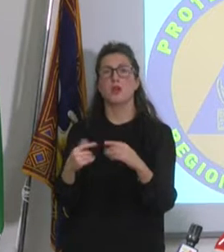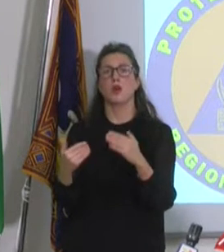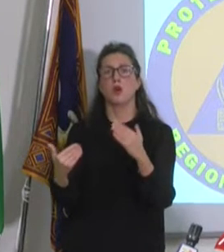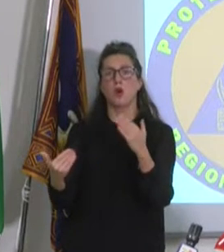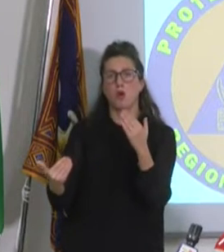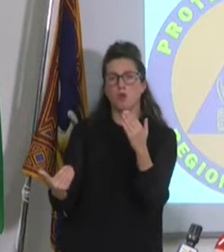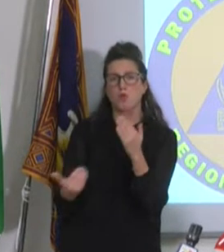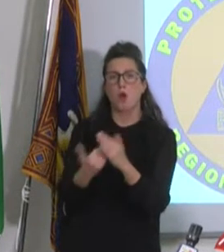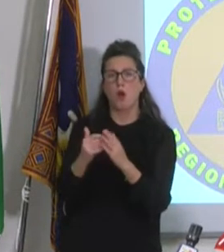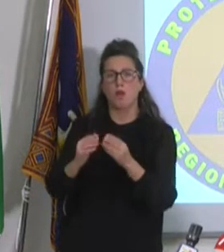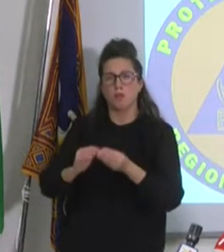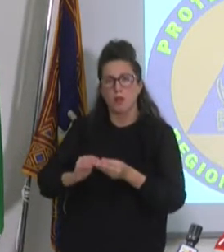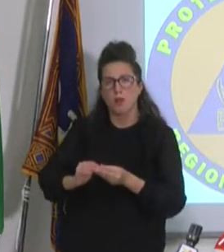anni